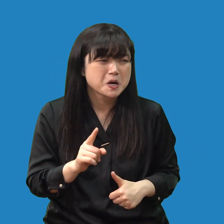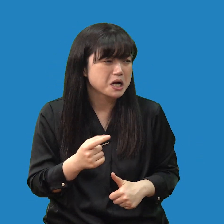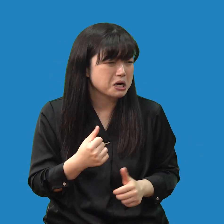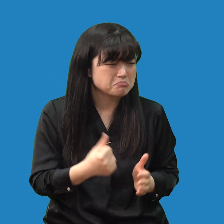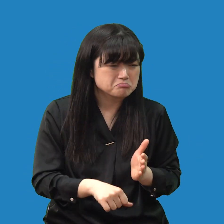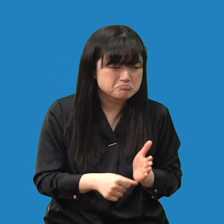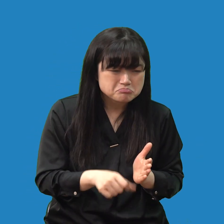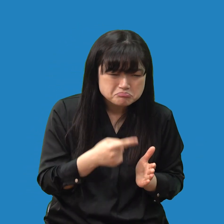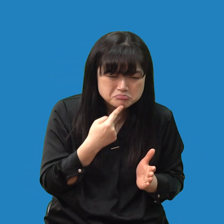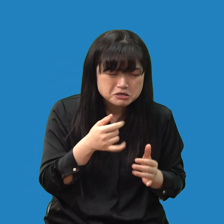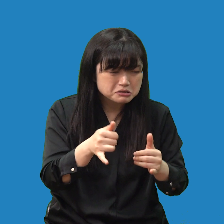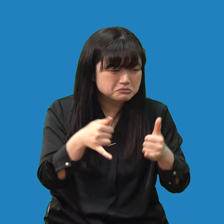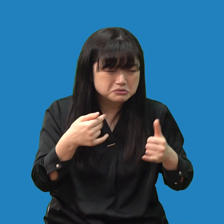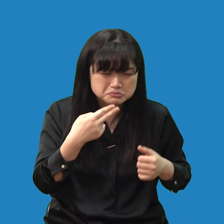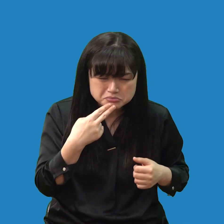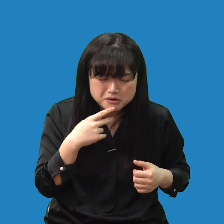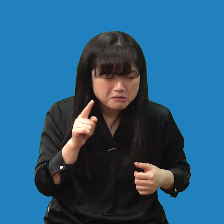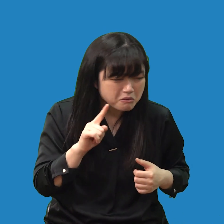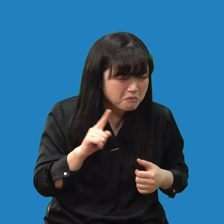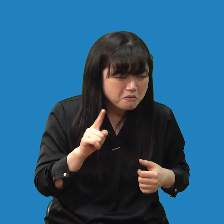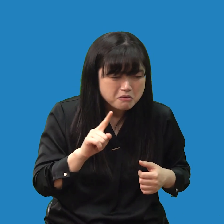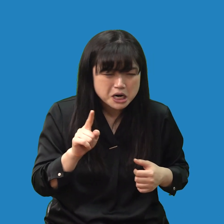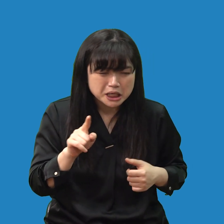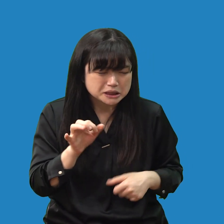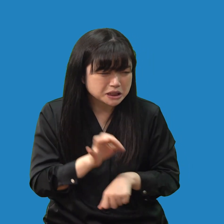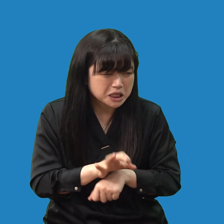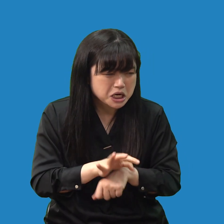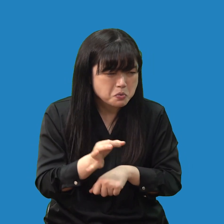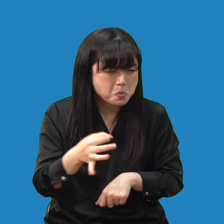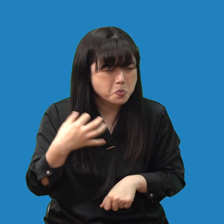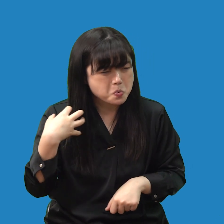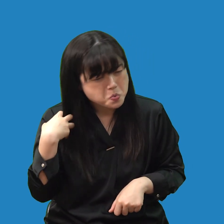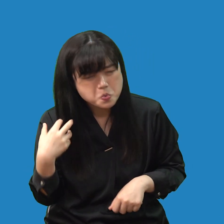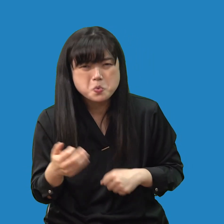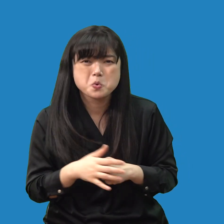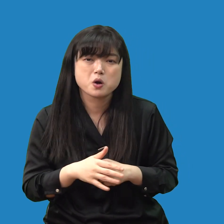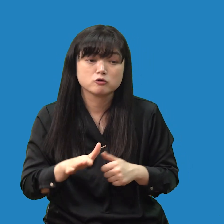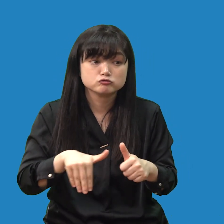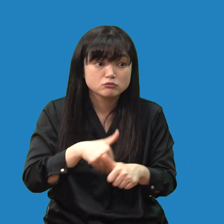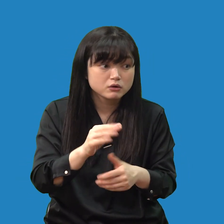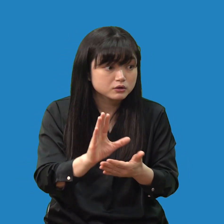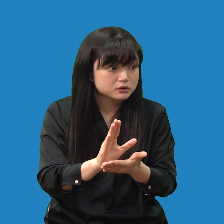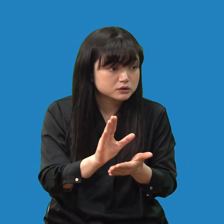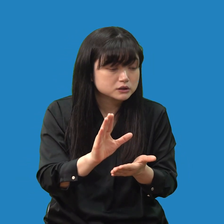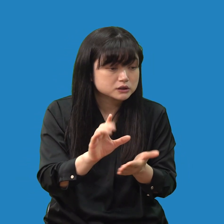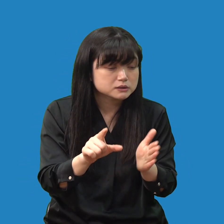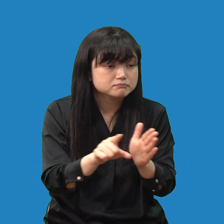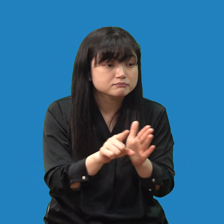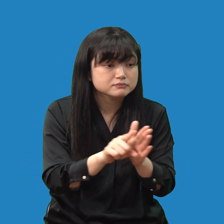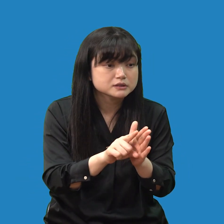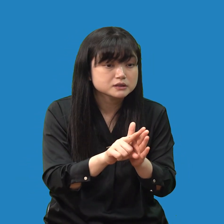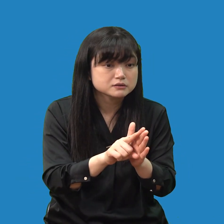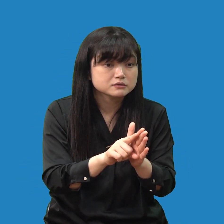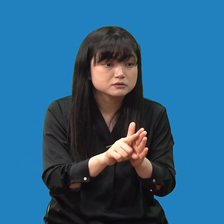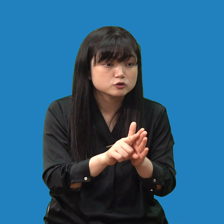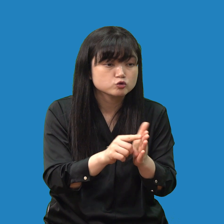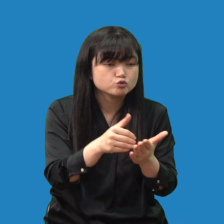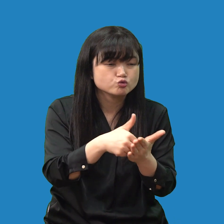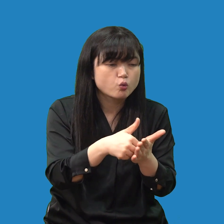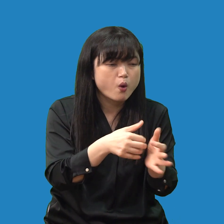가구도 없고 뭐 생활도구도 아무것도 없어서 다 장만해야 되는데, 주변에 크리스천 학교에서 운영하는 이